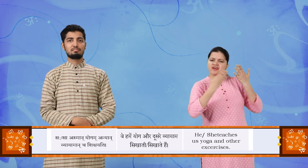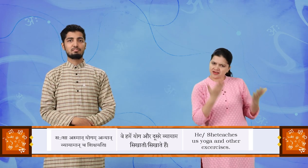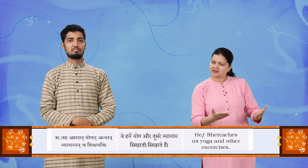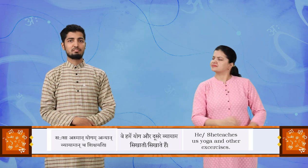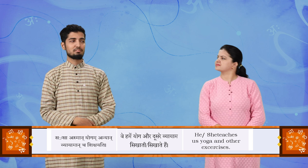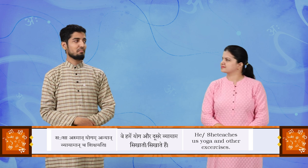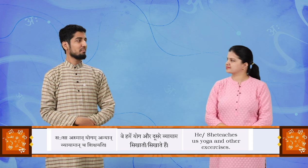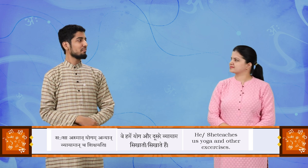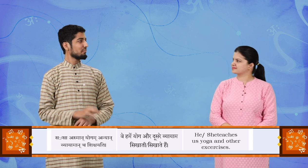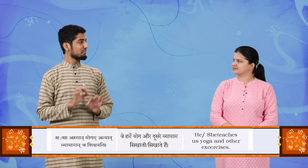शिक्षा यदि